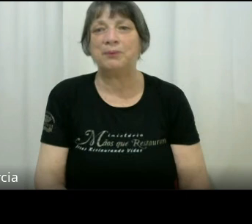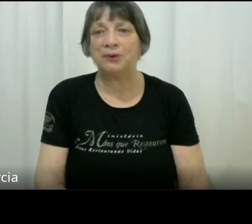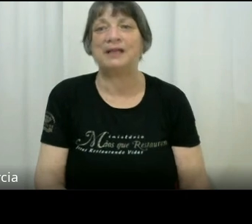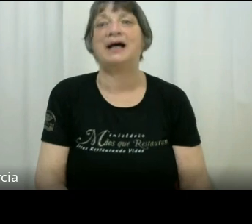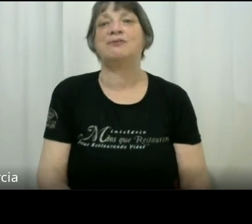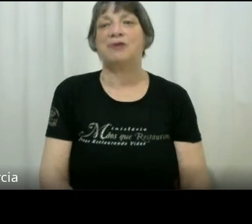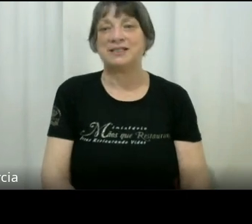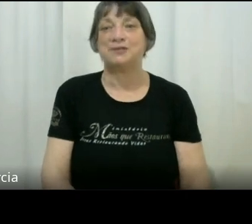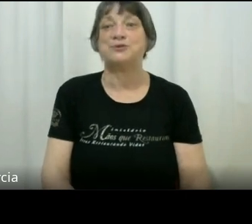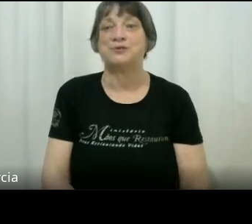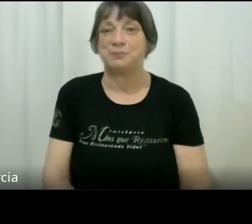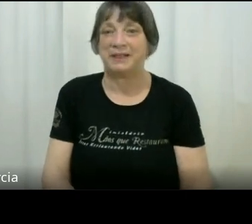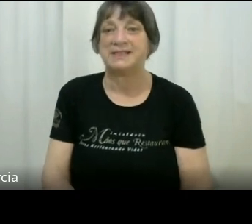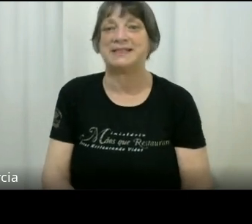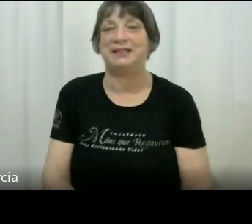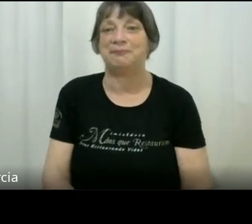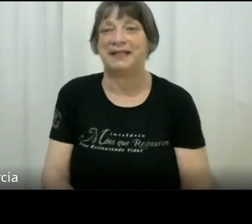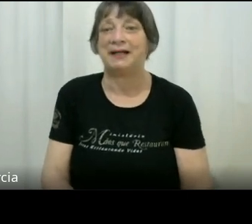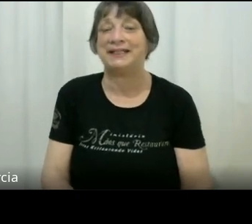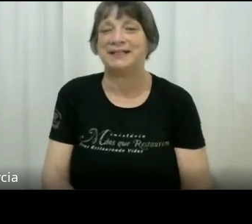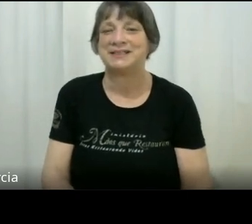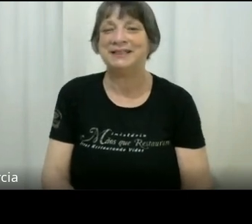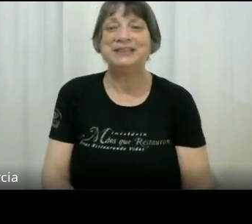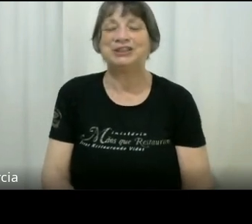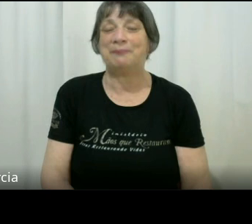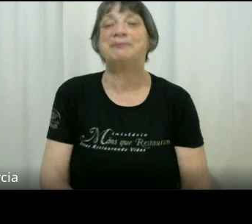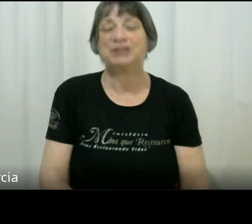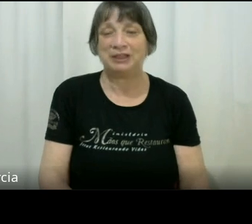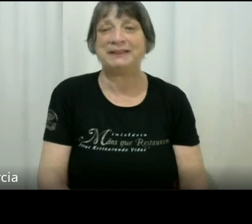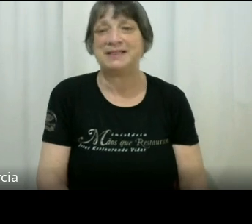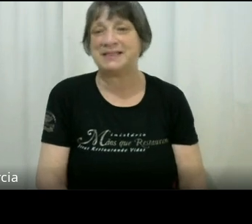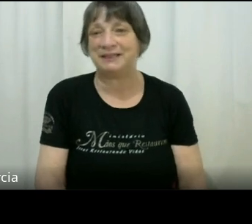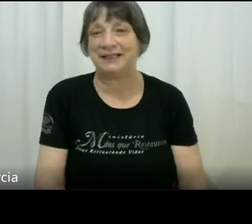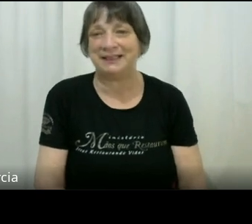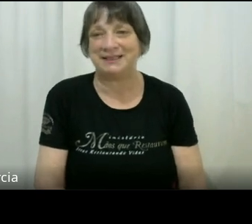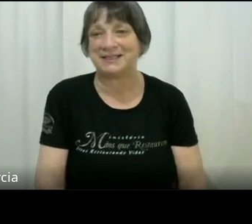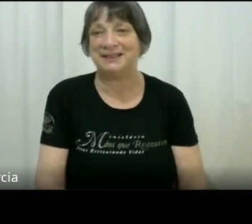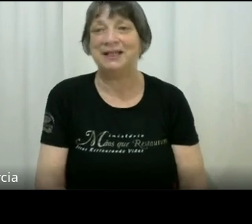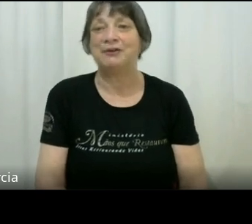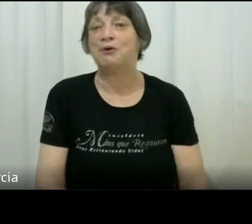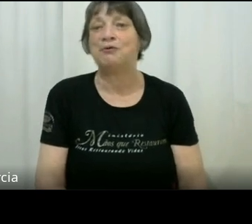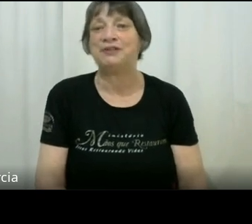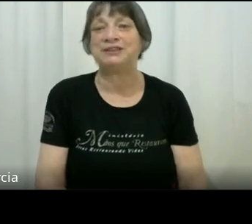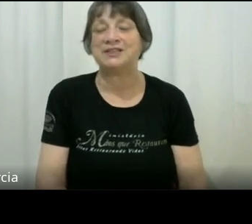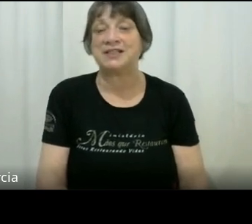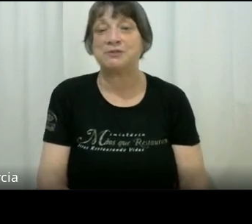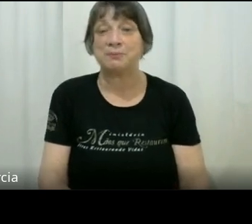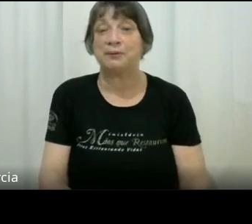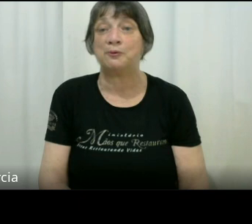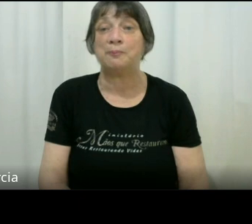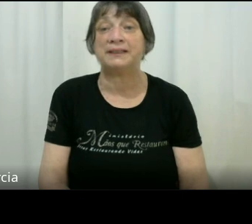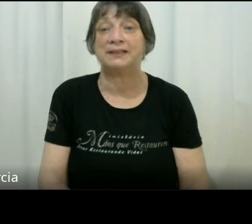Muito boa esse uso de expressão, porque a criança chama a atenção da criança, e o ouvinte, às vezes,